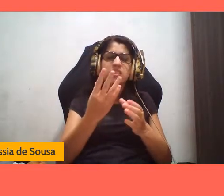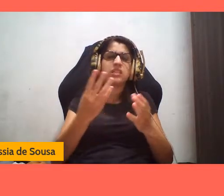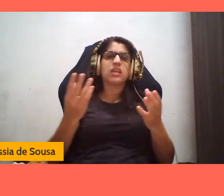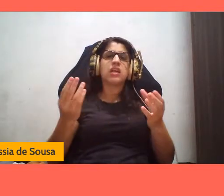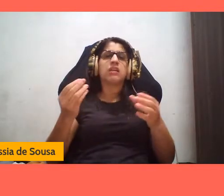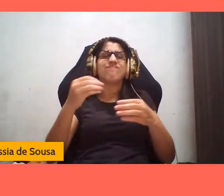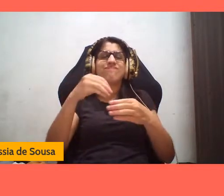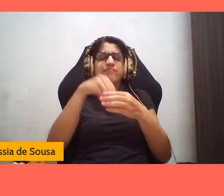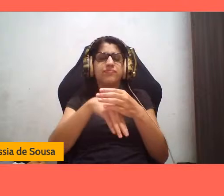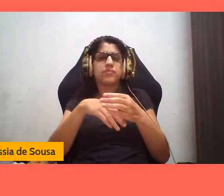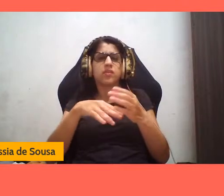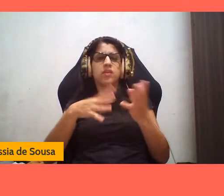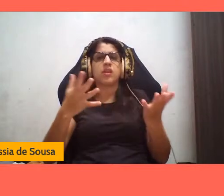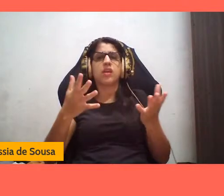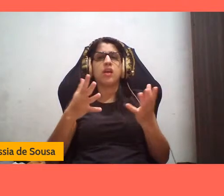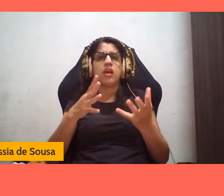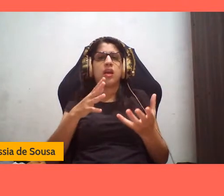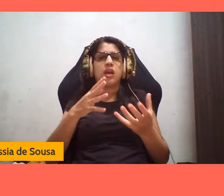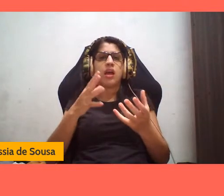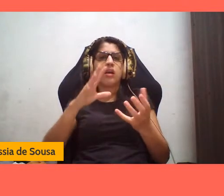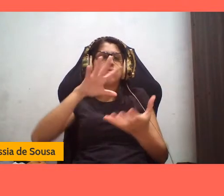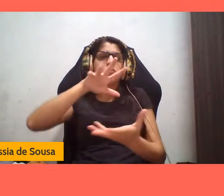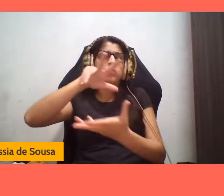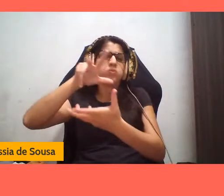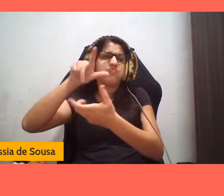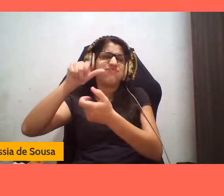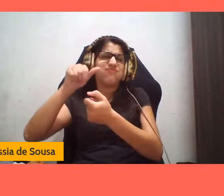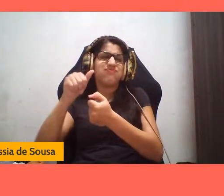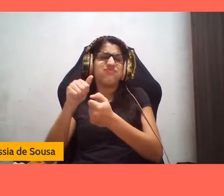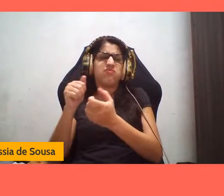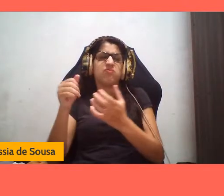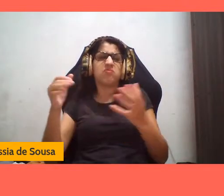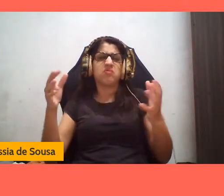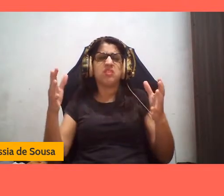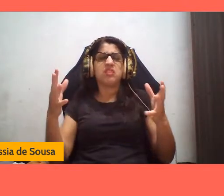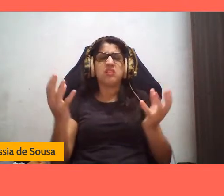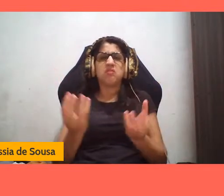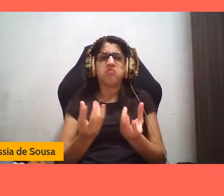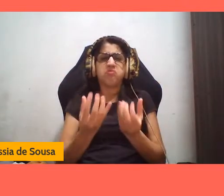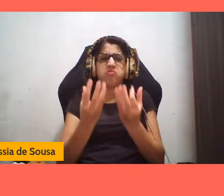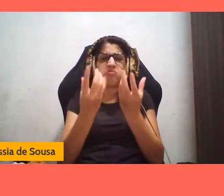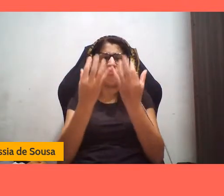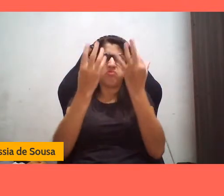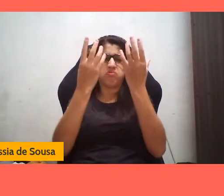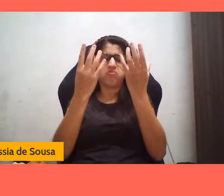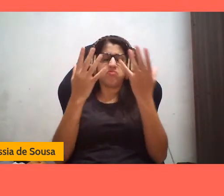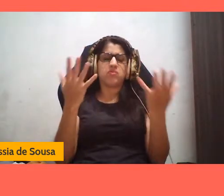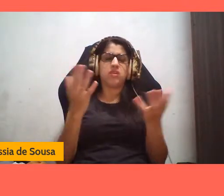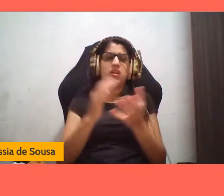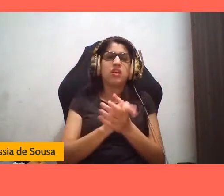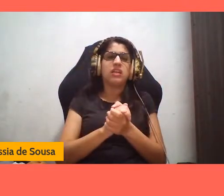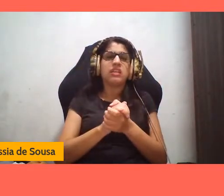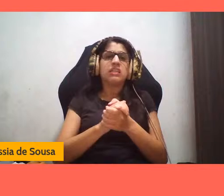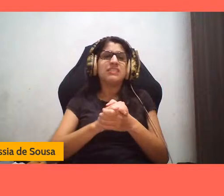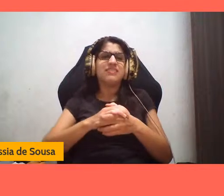a degradação ambiental e um aumento súbito de desastres